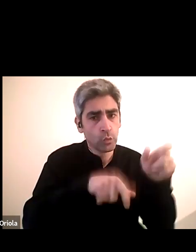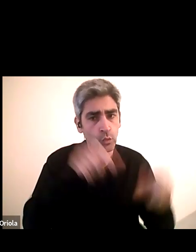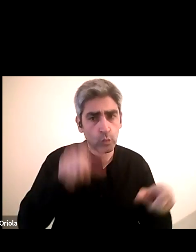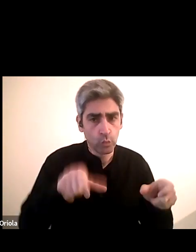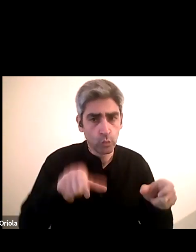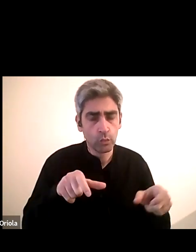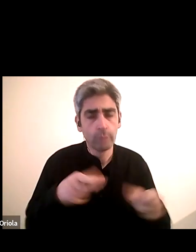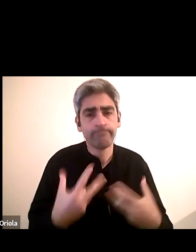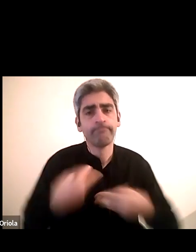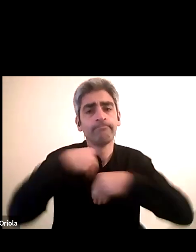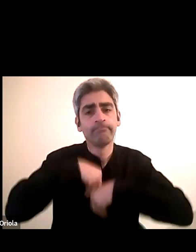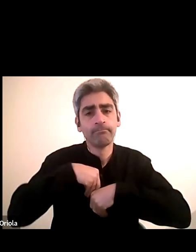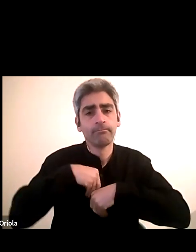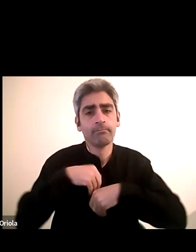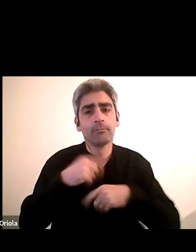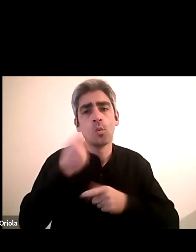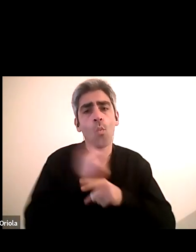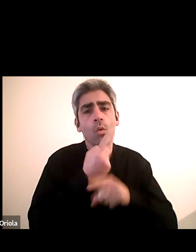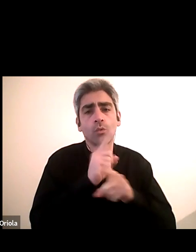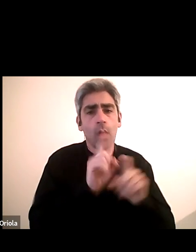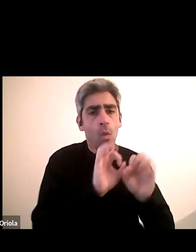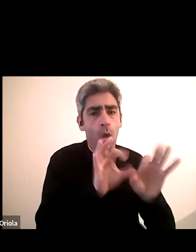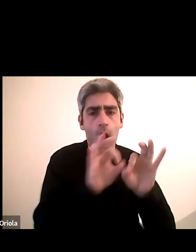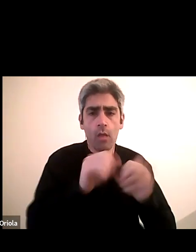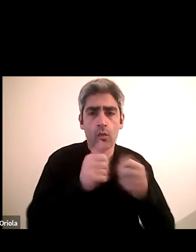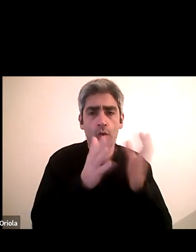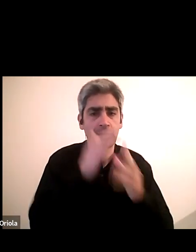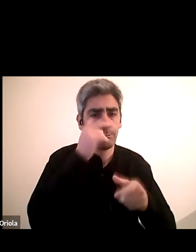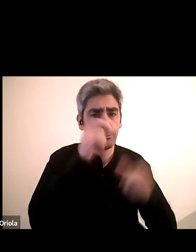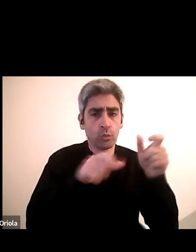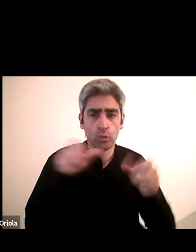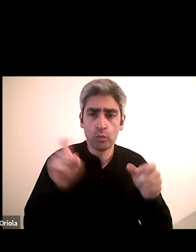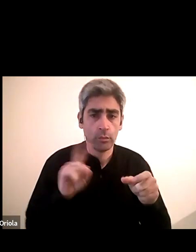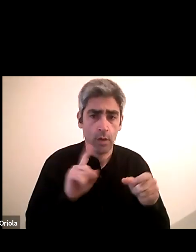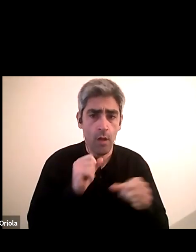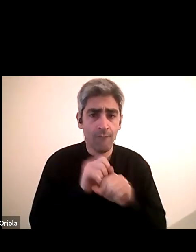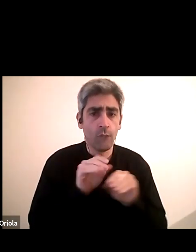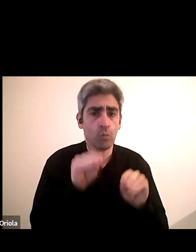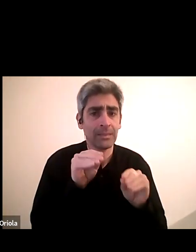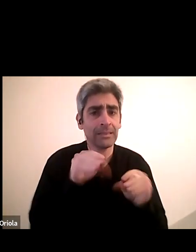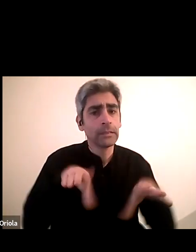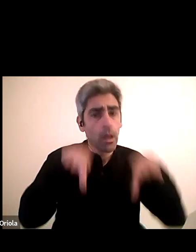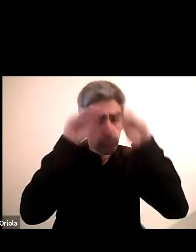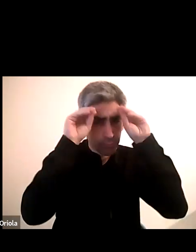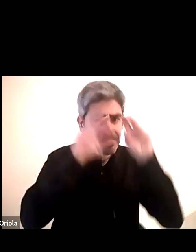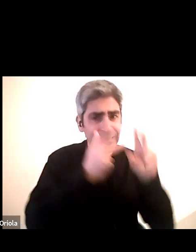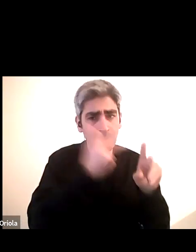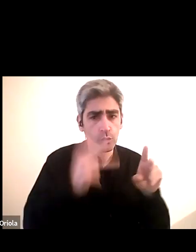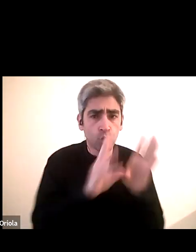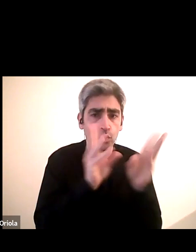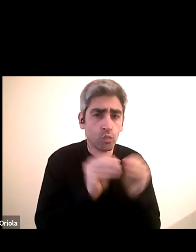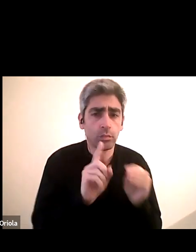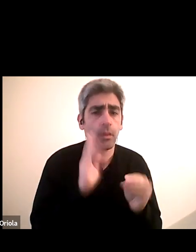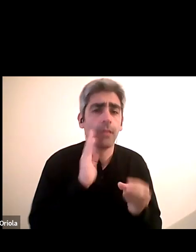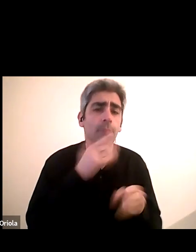de interiorização das coisas não é igual para todas as pessoas que estão nas ações de formação. Só se